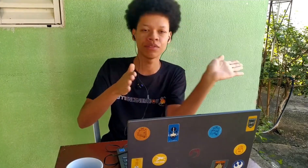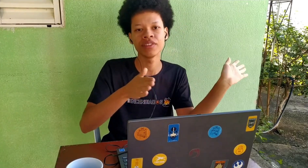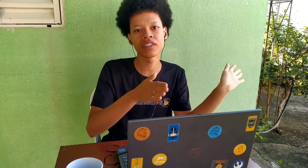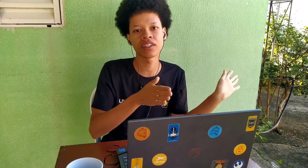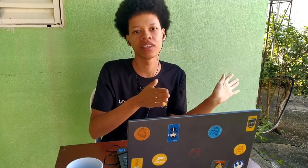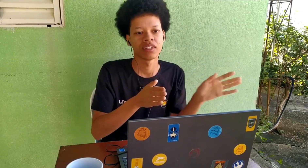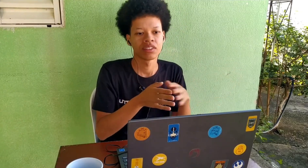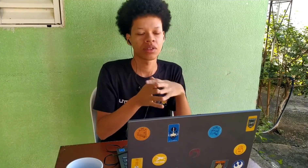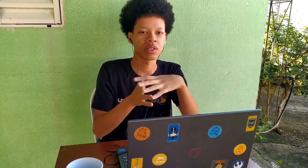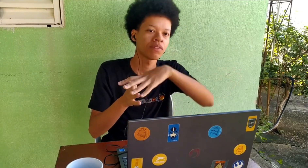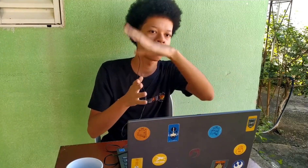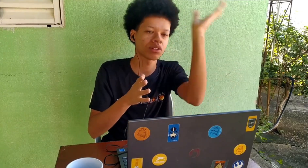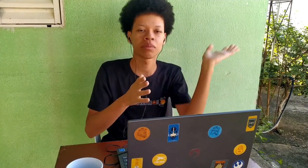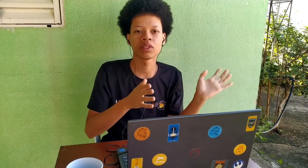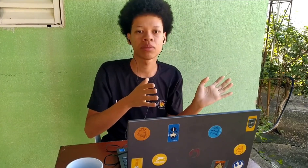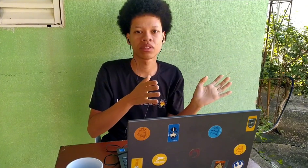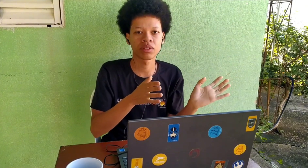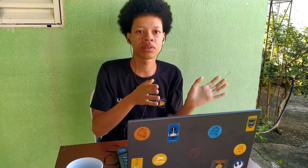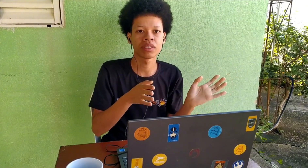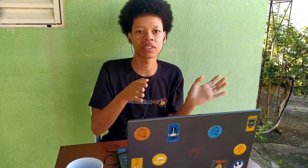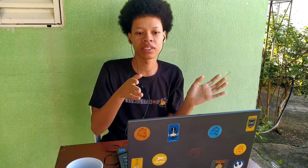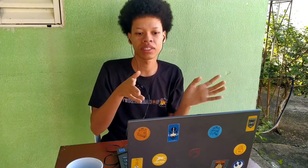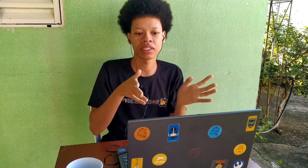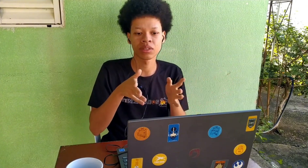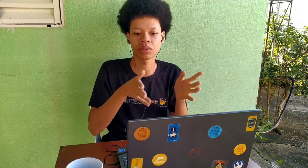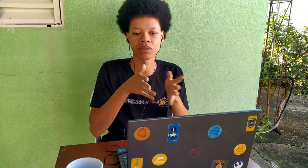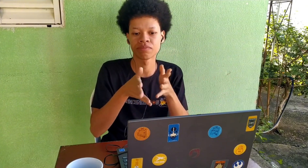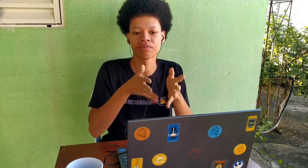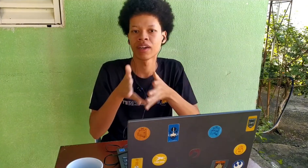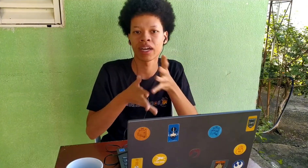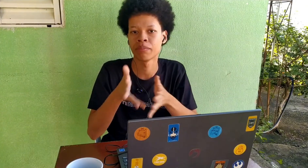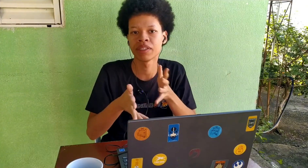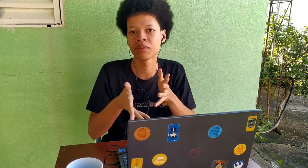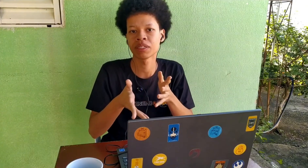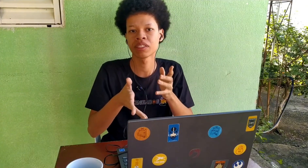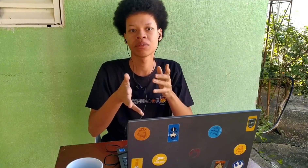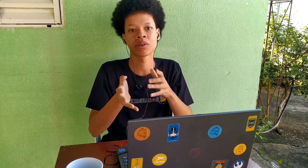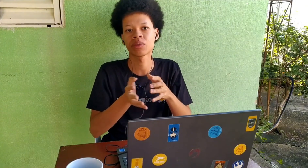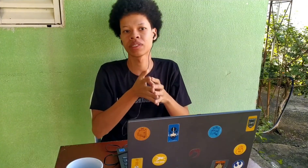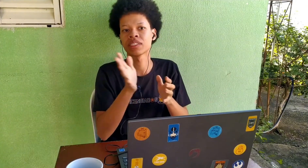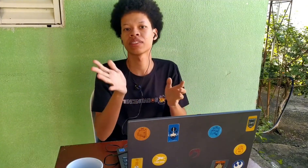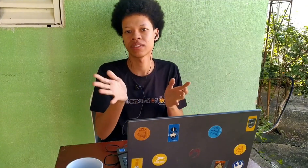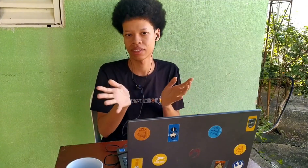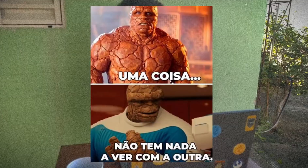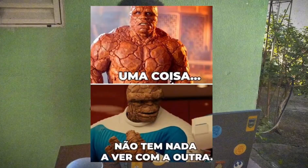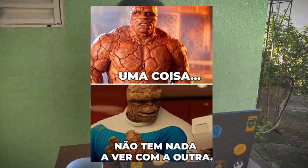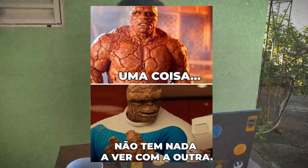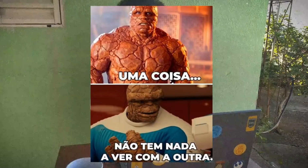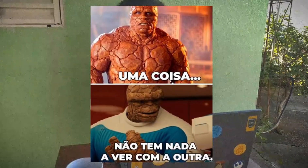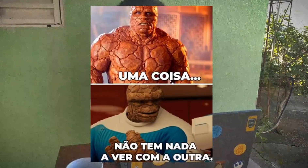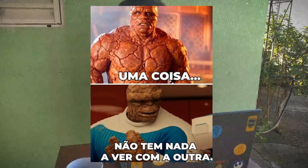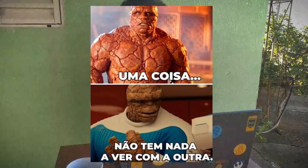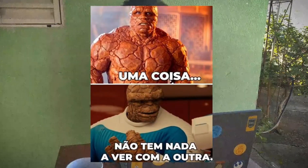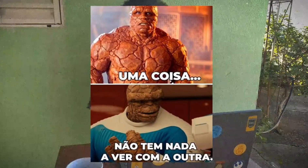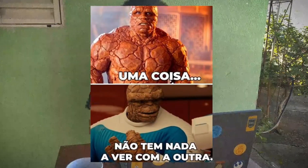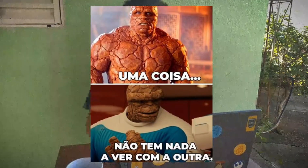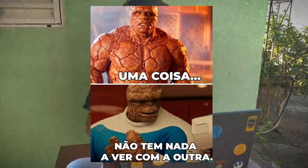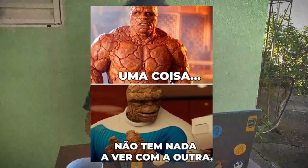desvia, ele fala totalmente uma outra coisa e eu acabei interpretando uma coisa errada. E